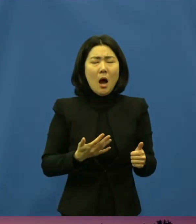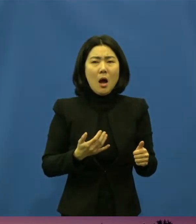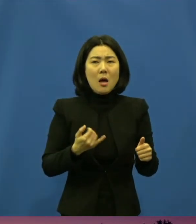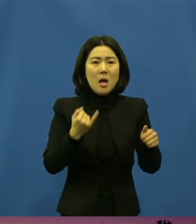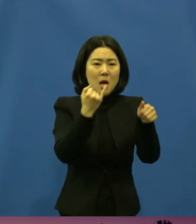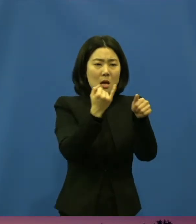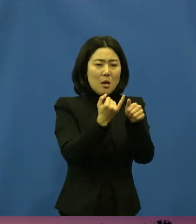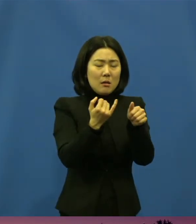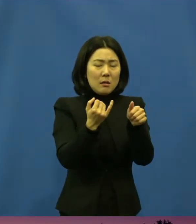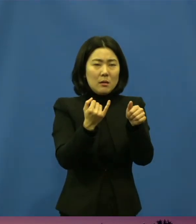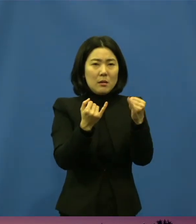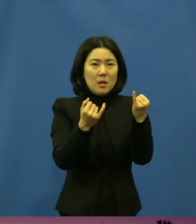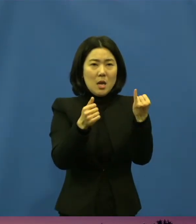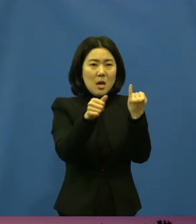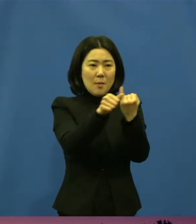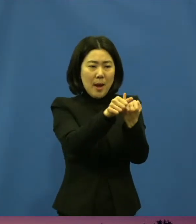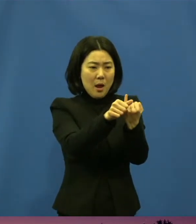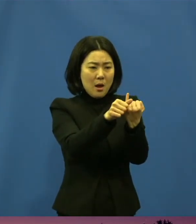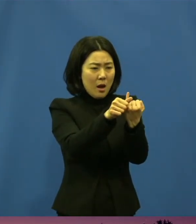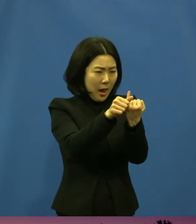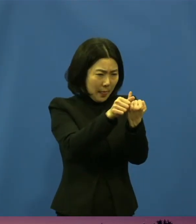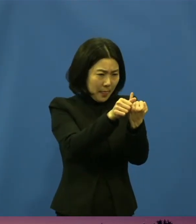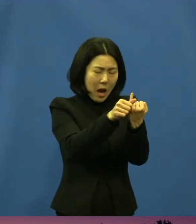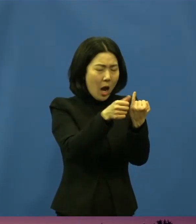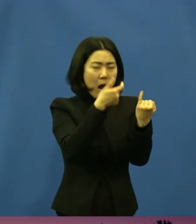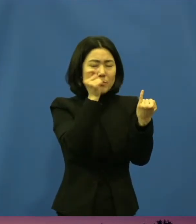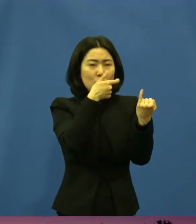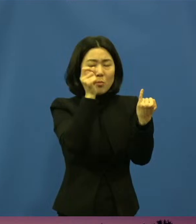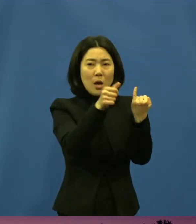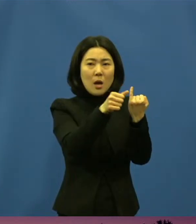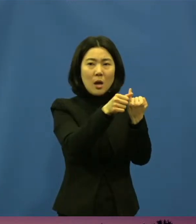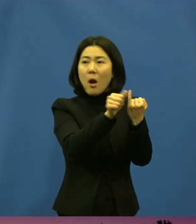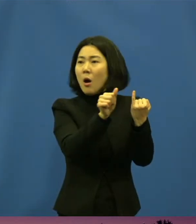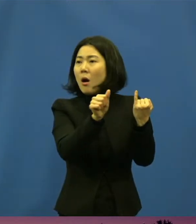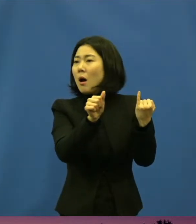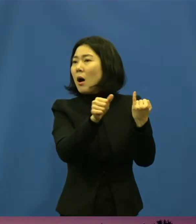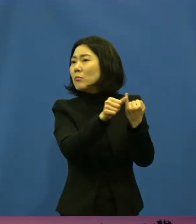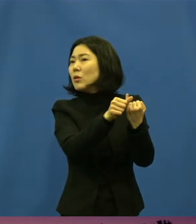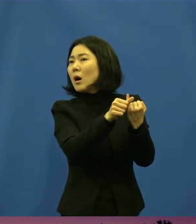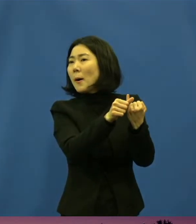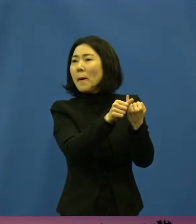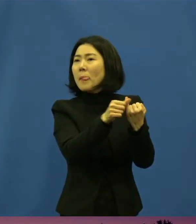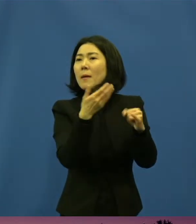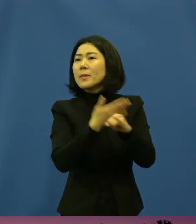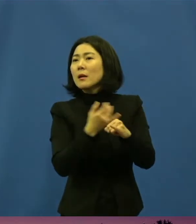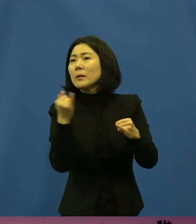결국은 배우자에게 배신을 하고 결국은 불행으로 마치게 되게 돼요.